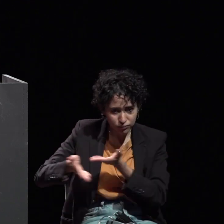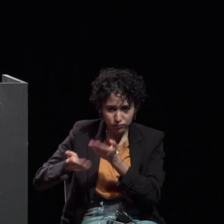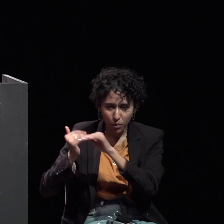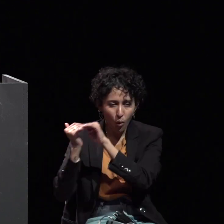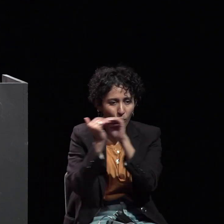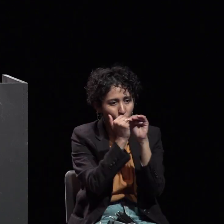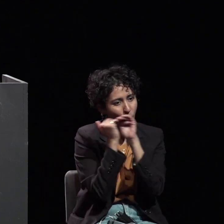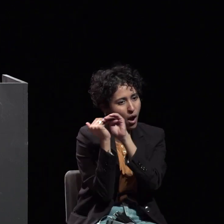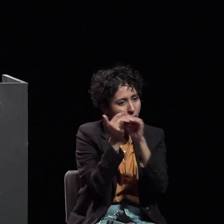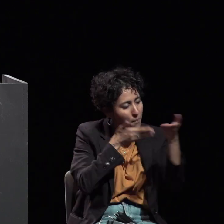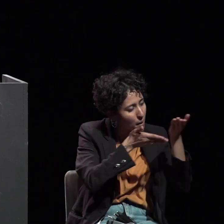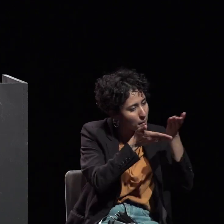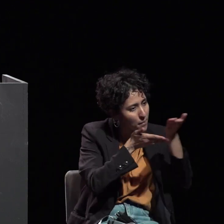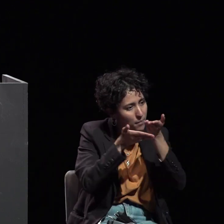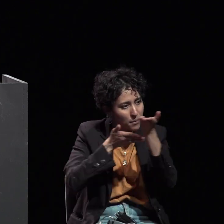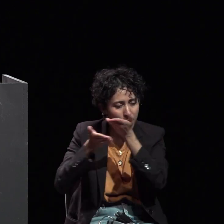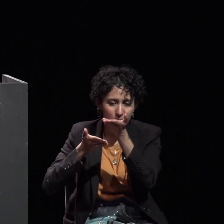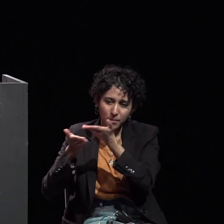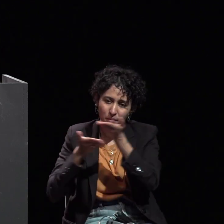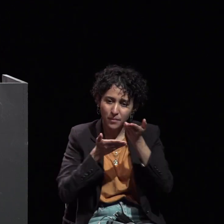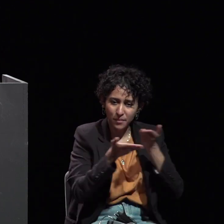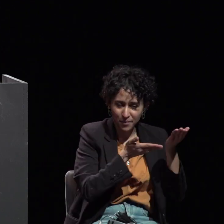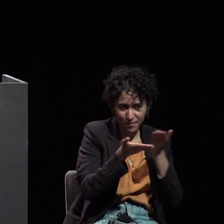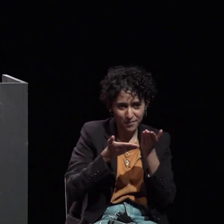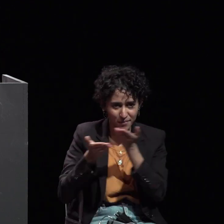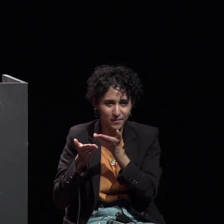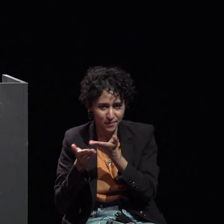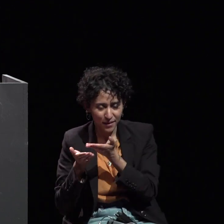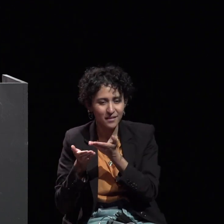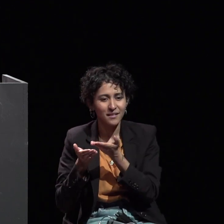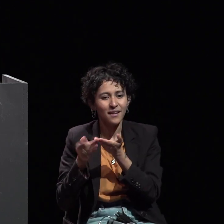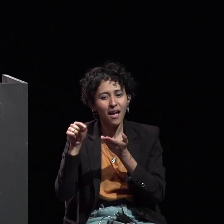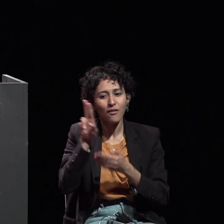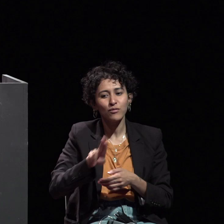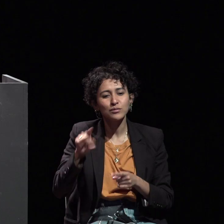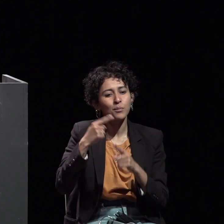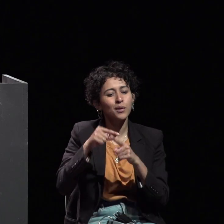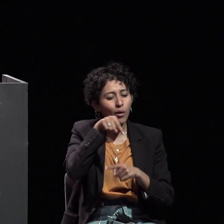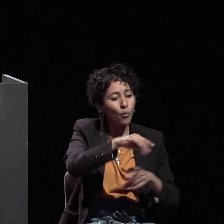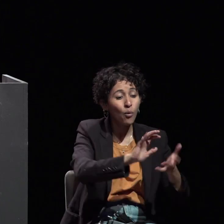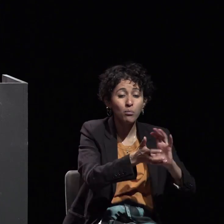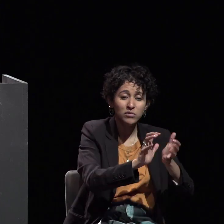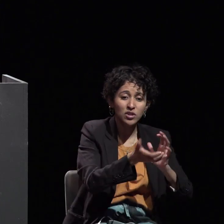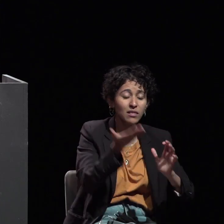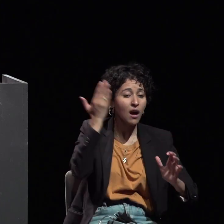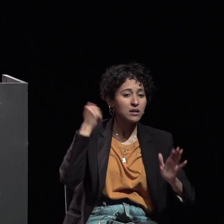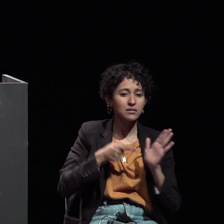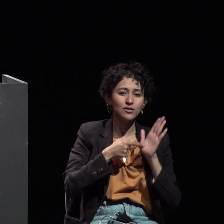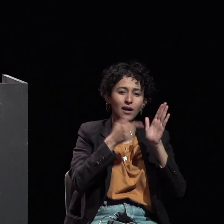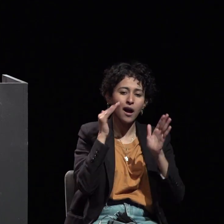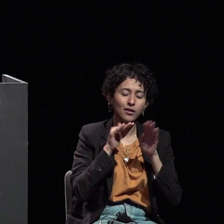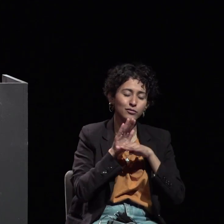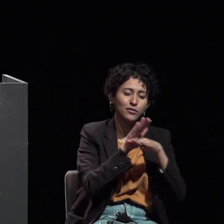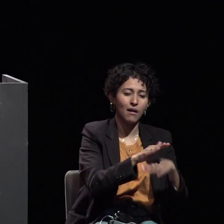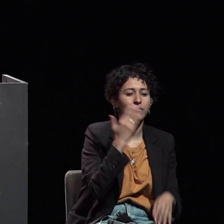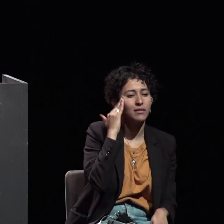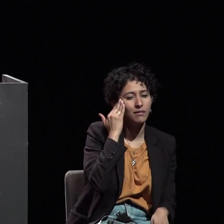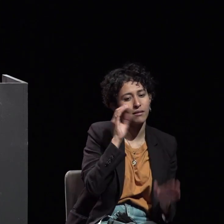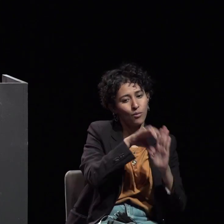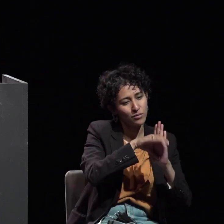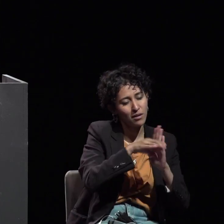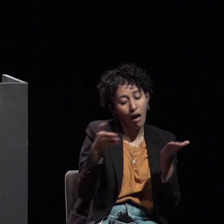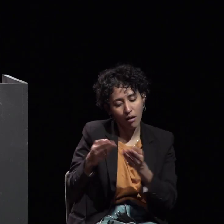homólogas àquelas que outrora eram geradas pelos objetos que eles imaginam salvaguardar. Obrigado. É isso.